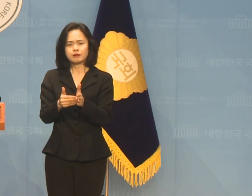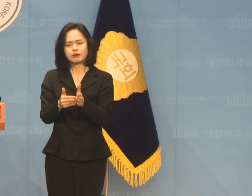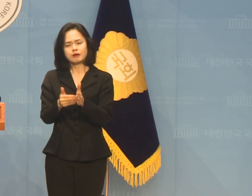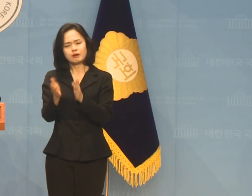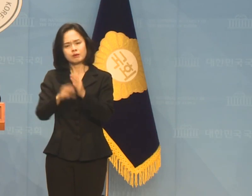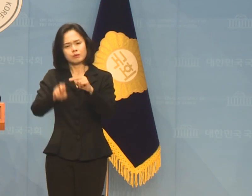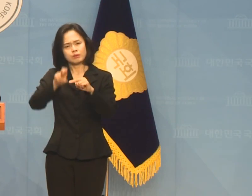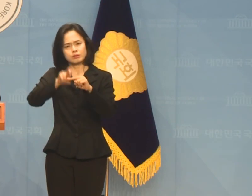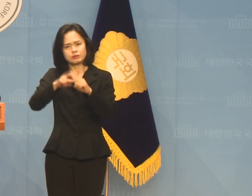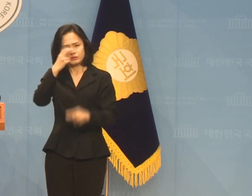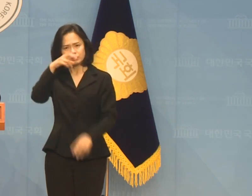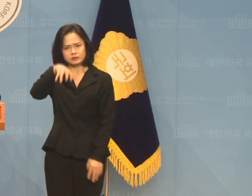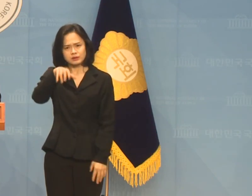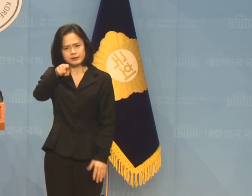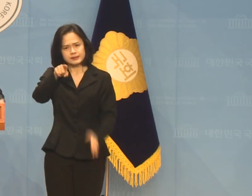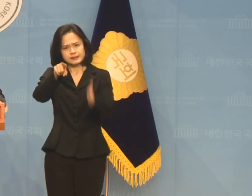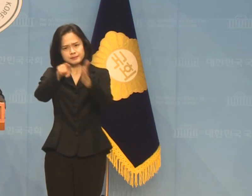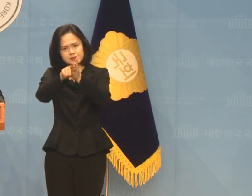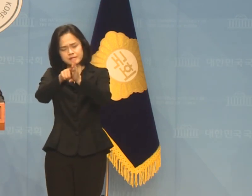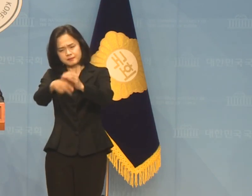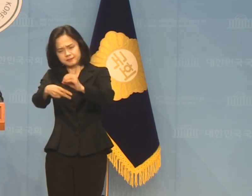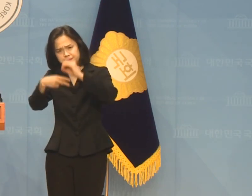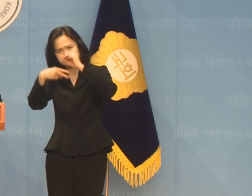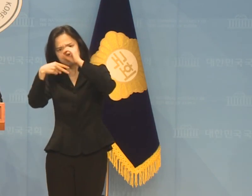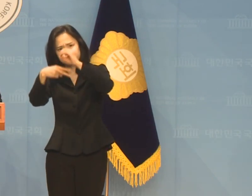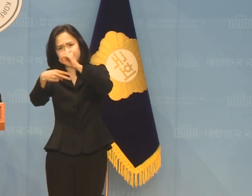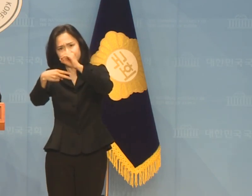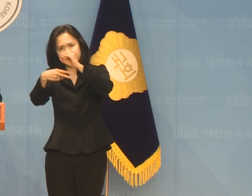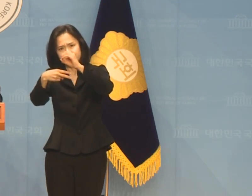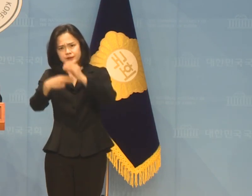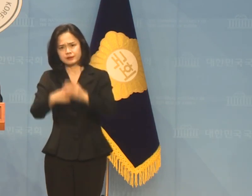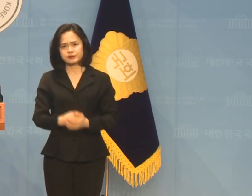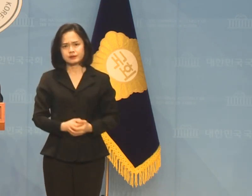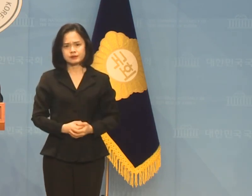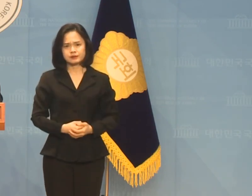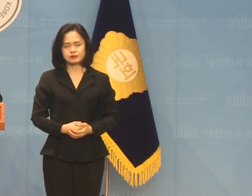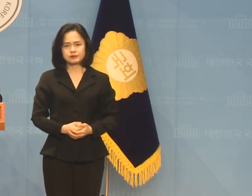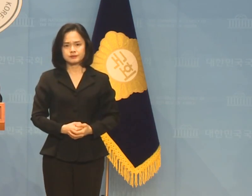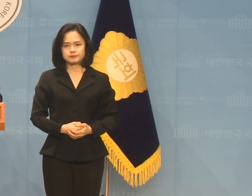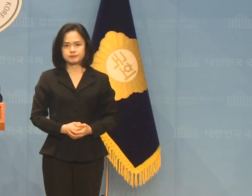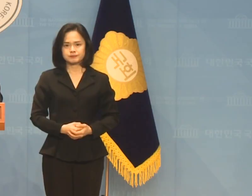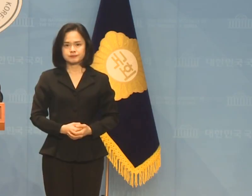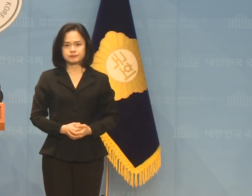정말 얼마나 바닥인지를 쉽게 알 수가 있습니다.